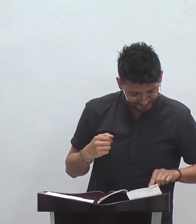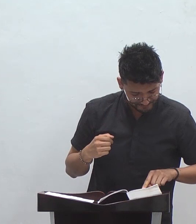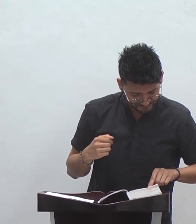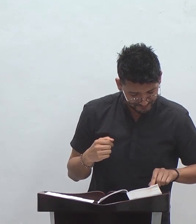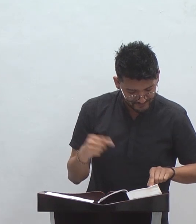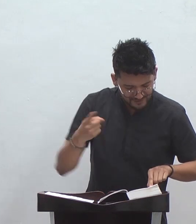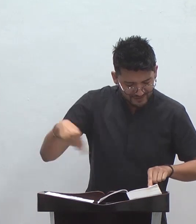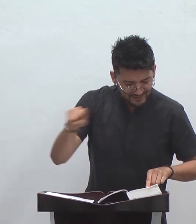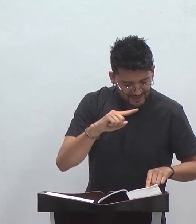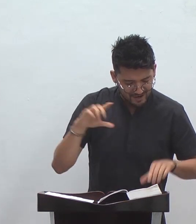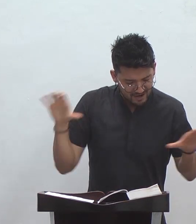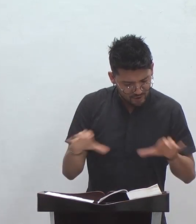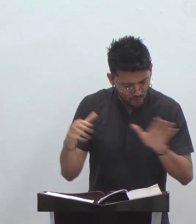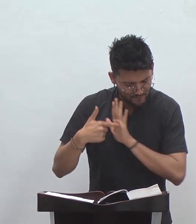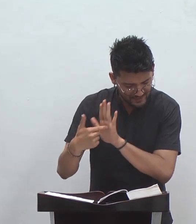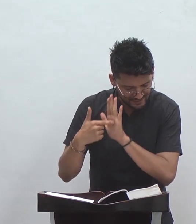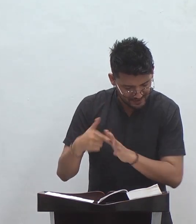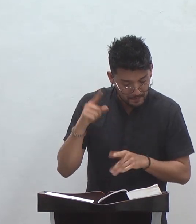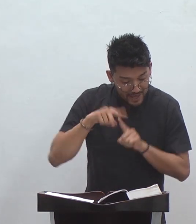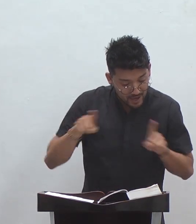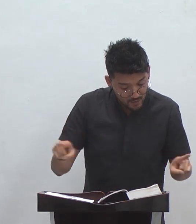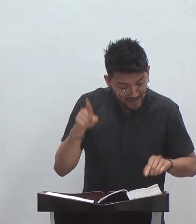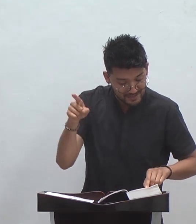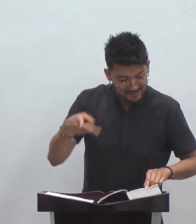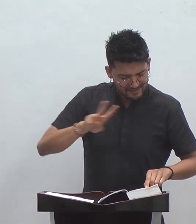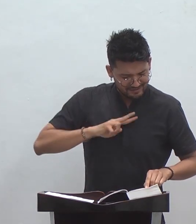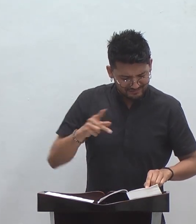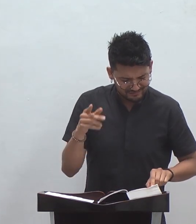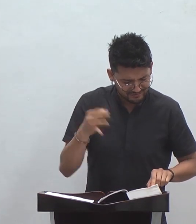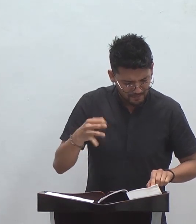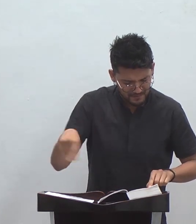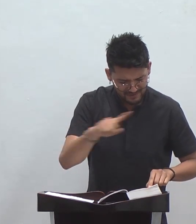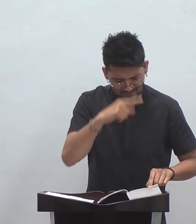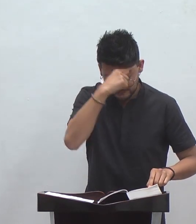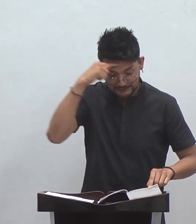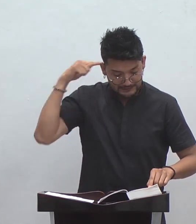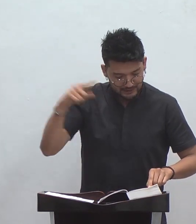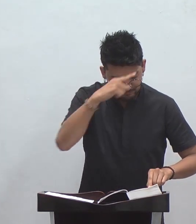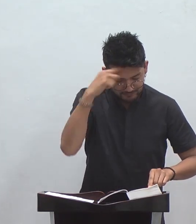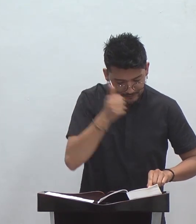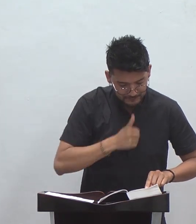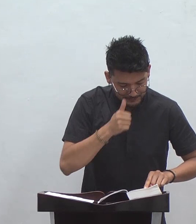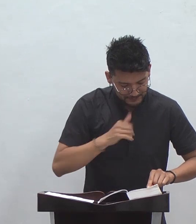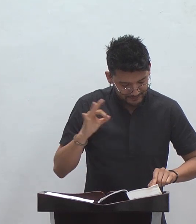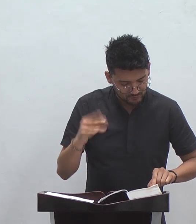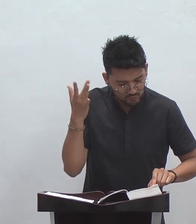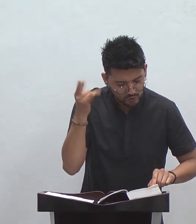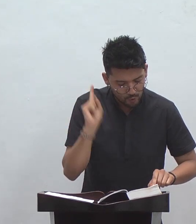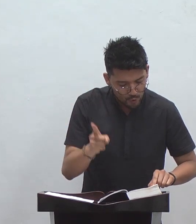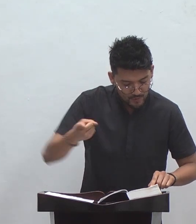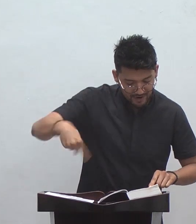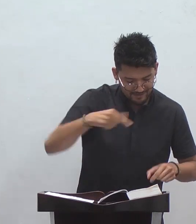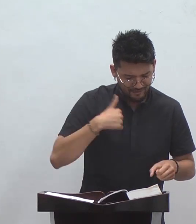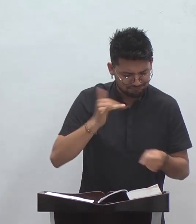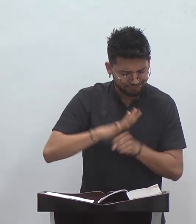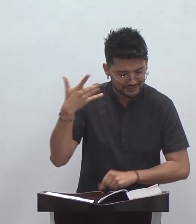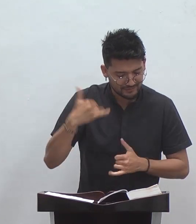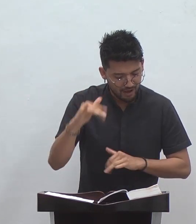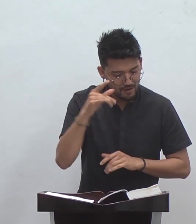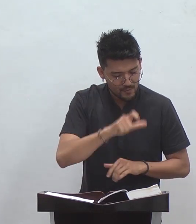y vieron mis obras 40 años, a causa de lo cual me disgusté contra esa generación. Y dije,